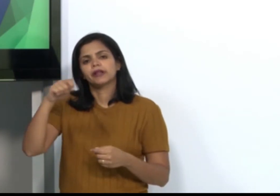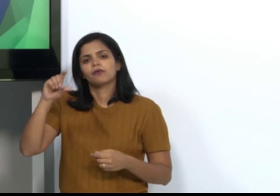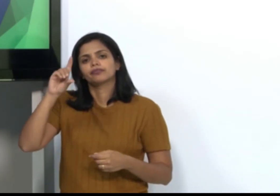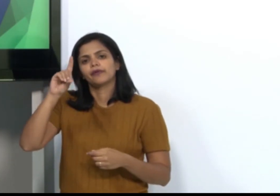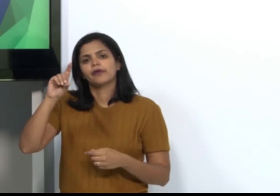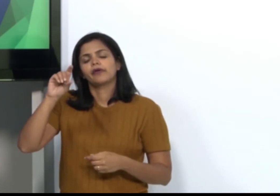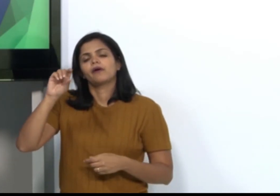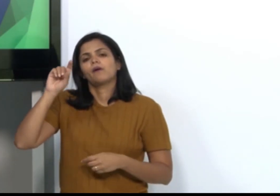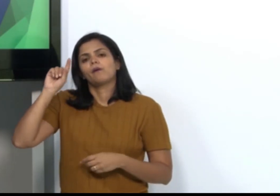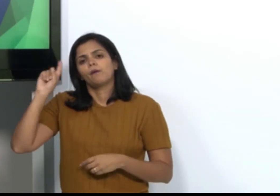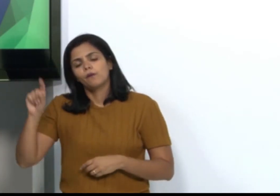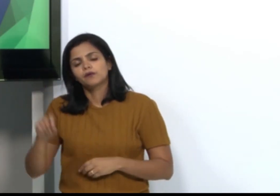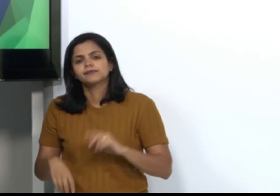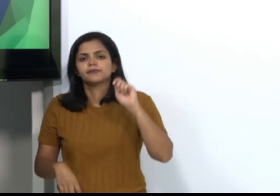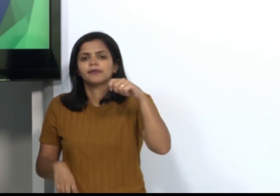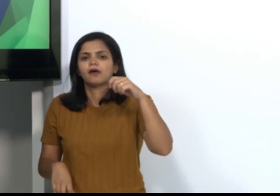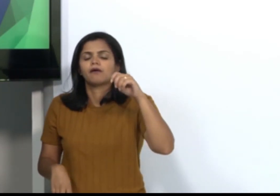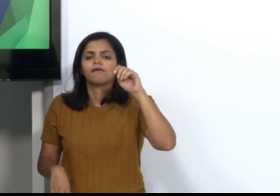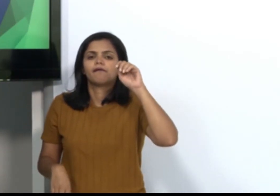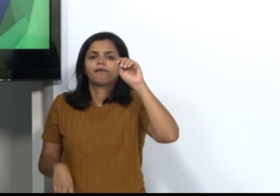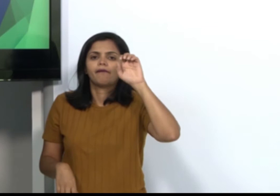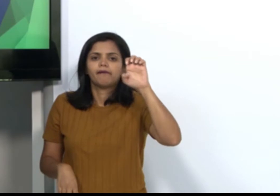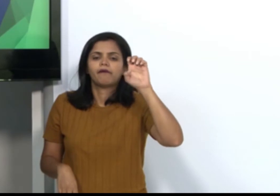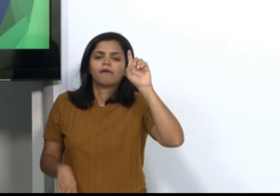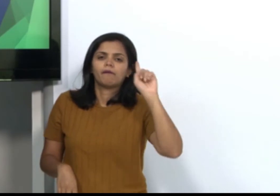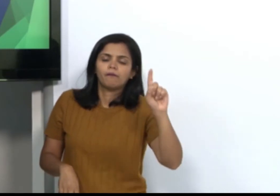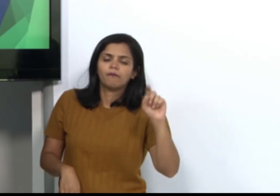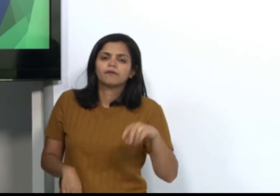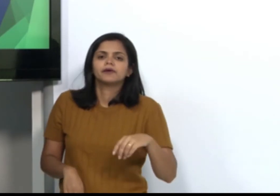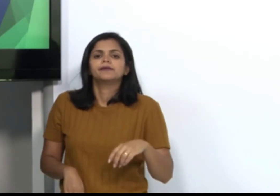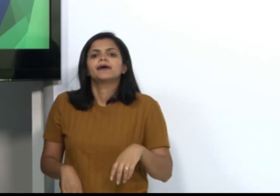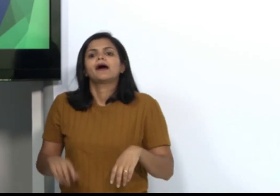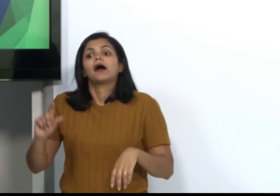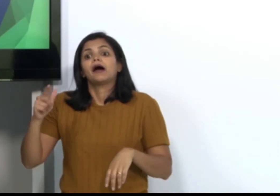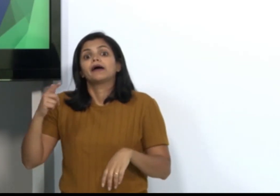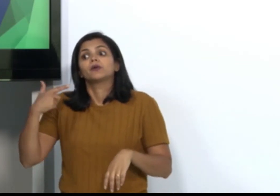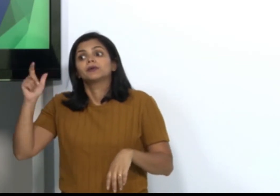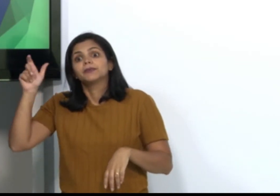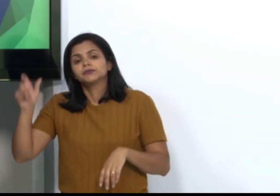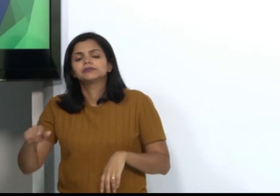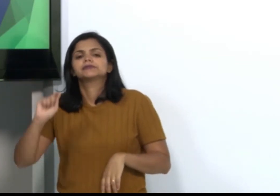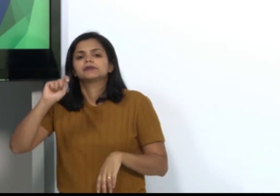como faz? Então, eu coloco sinal D, sinal